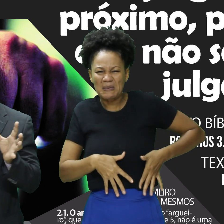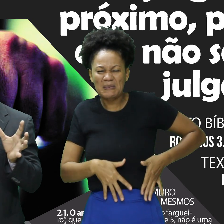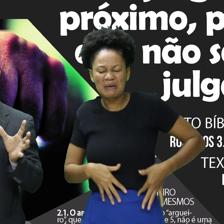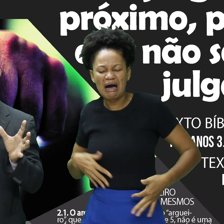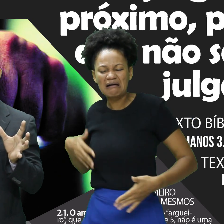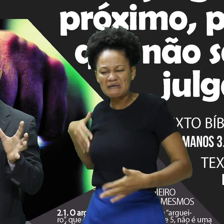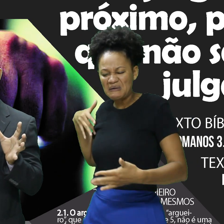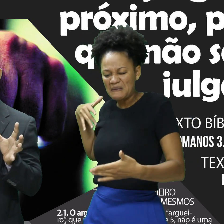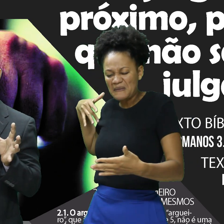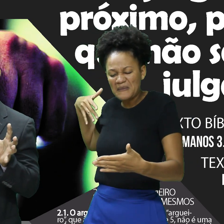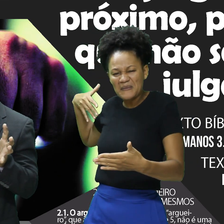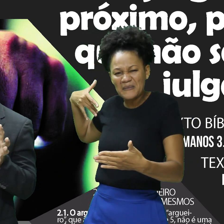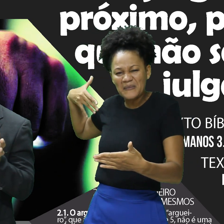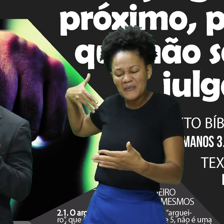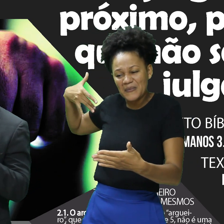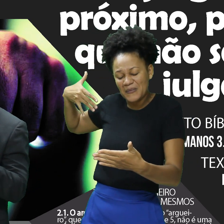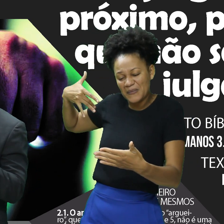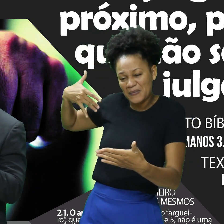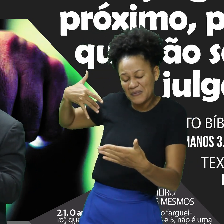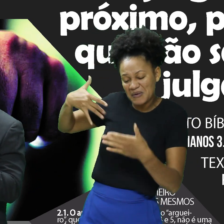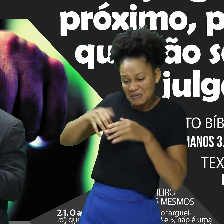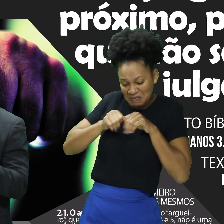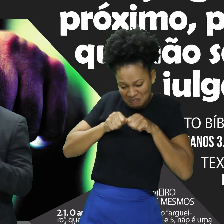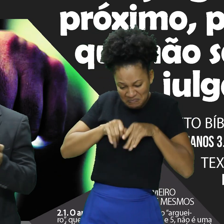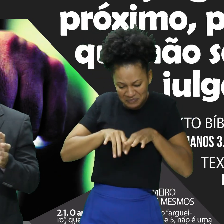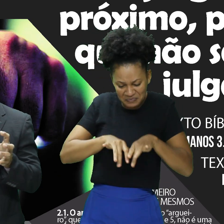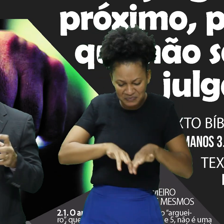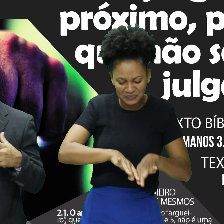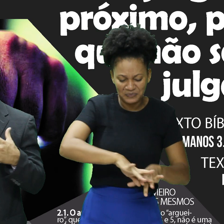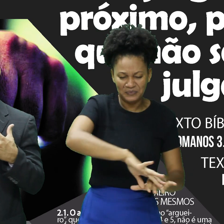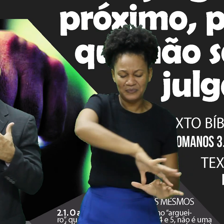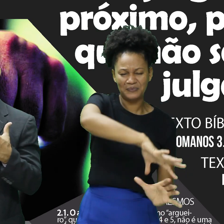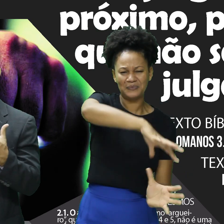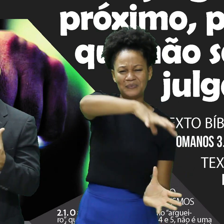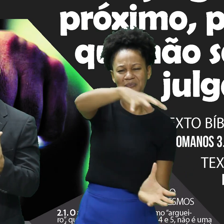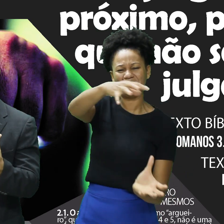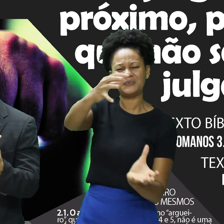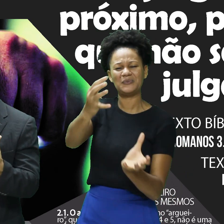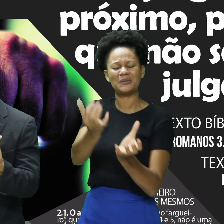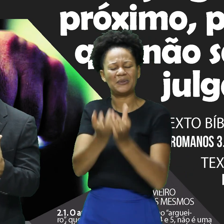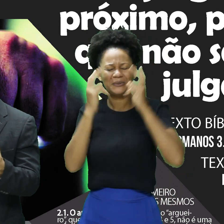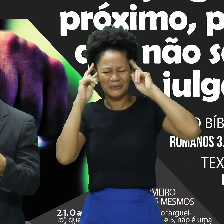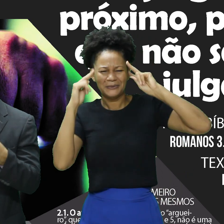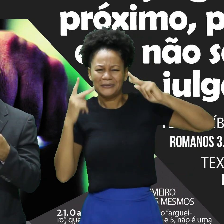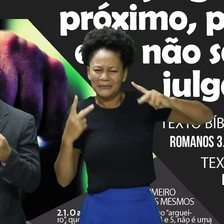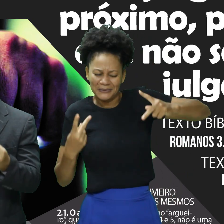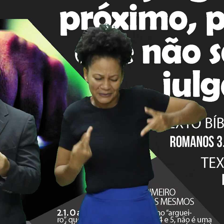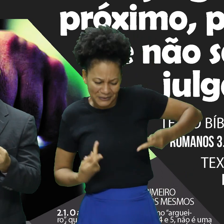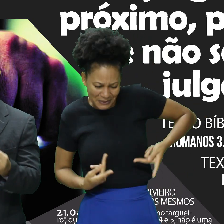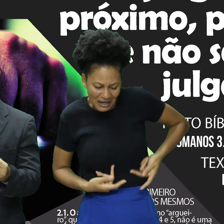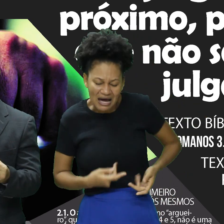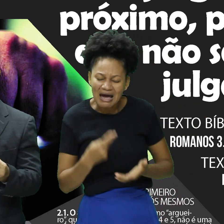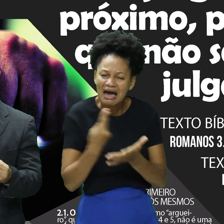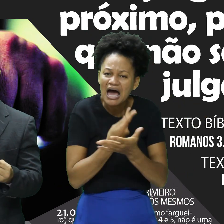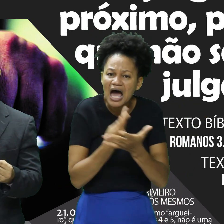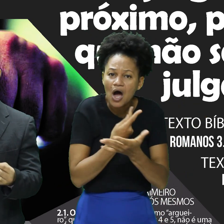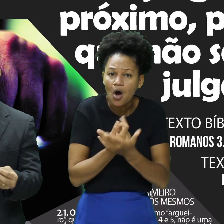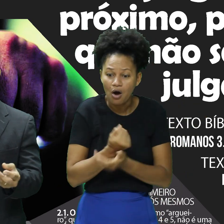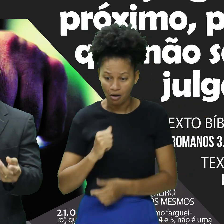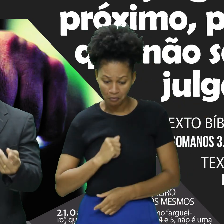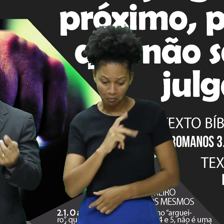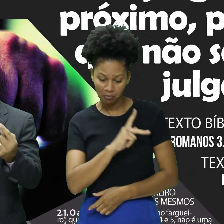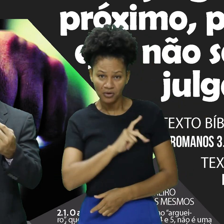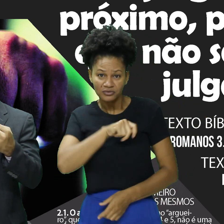anos envolvendo a humanidade em seus erros. O apóstolo Paulo vai